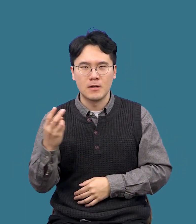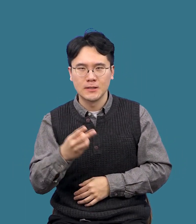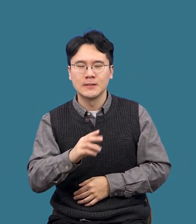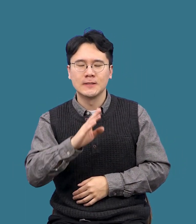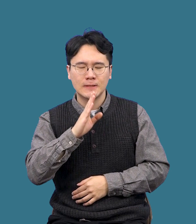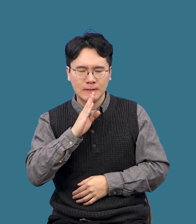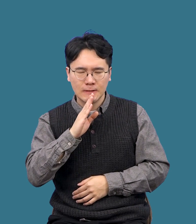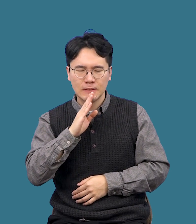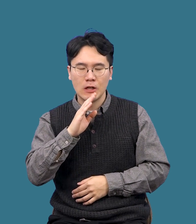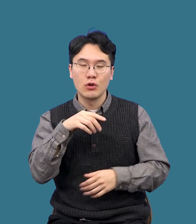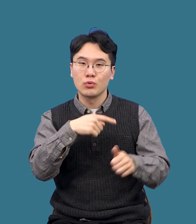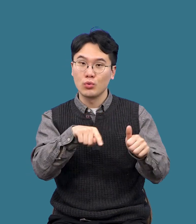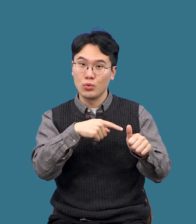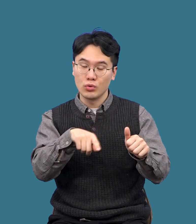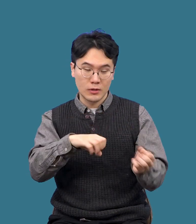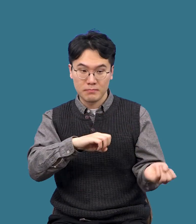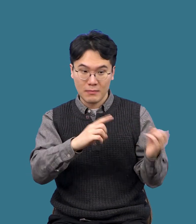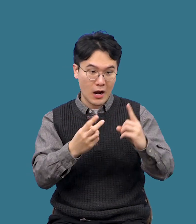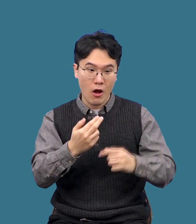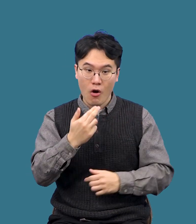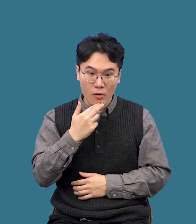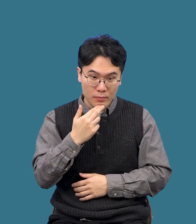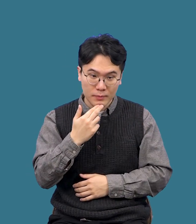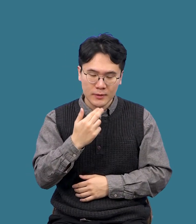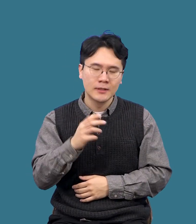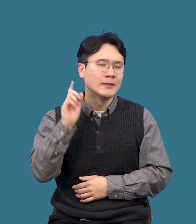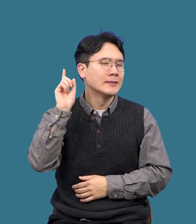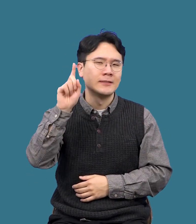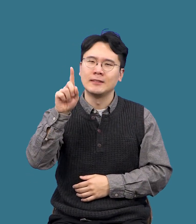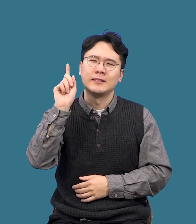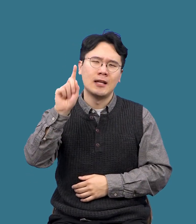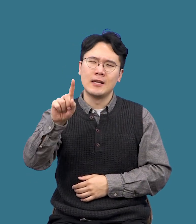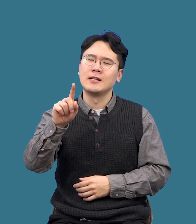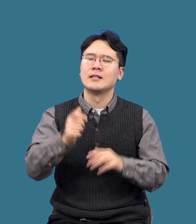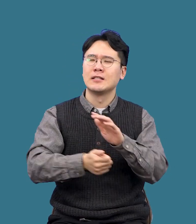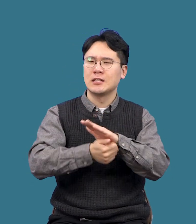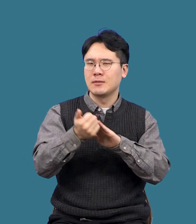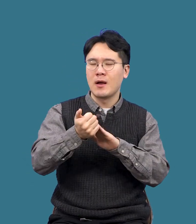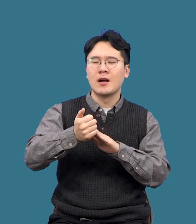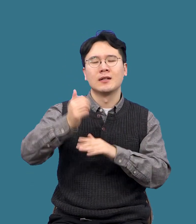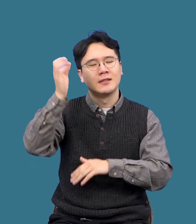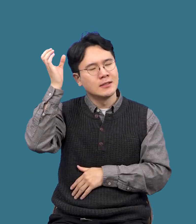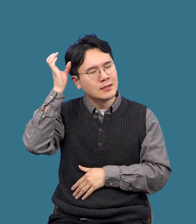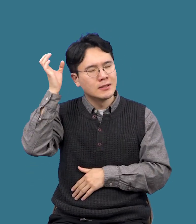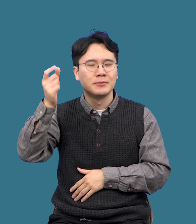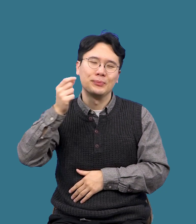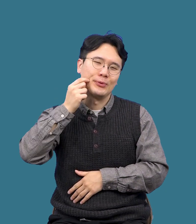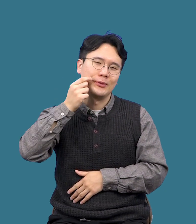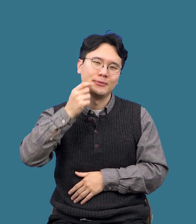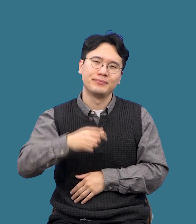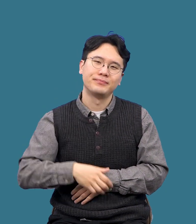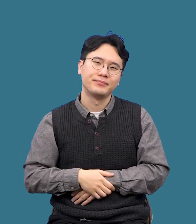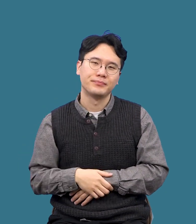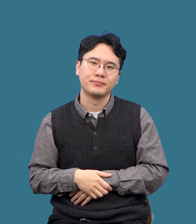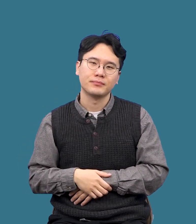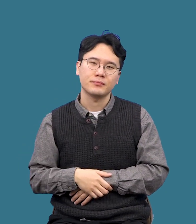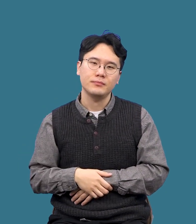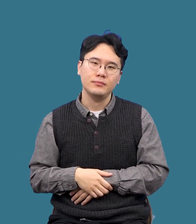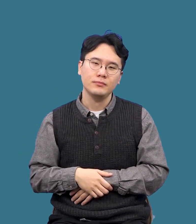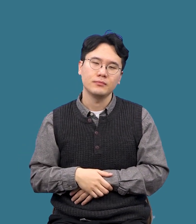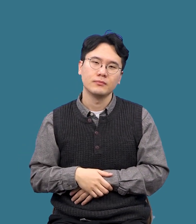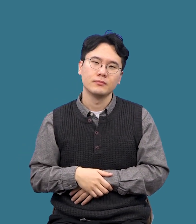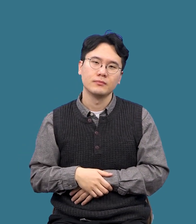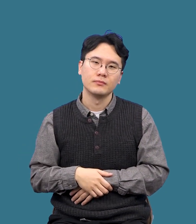교육이 살아나지 않는 한 우리는 내일을 말할 수가 없습니다. 내일의 희망을 기대할 수가 없습니다. 자, 태어난